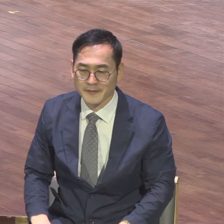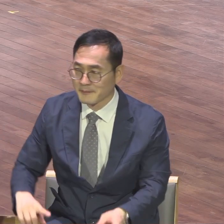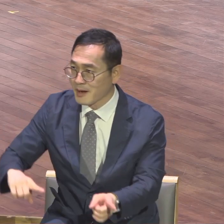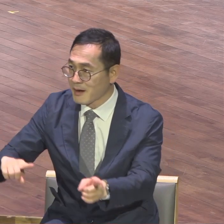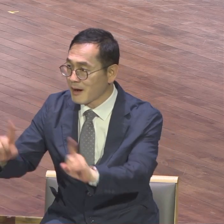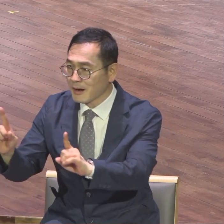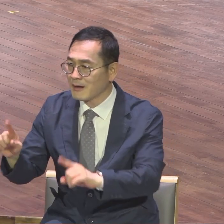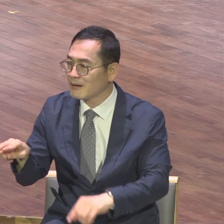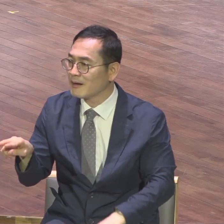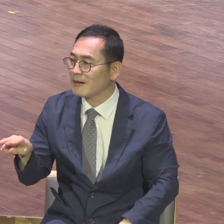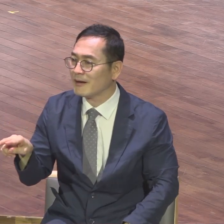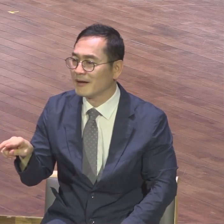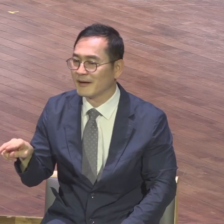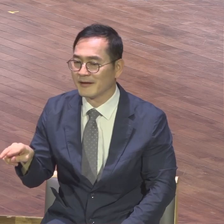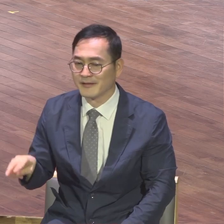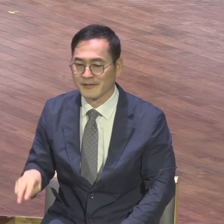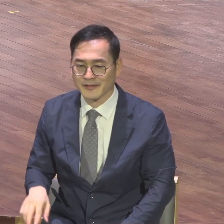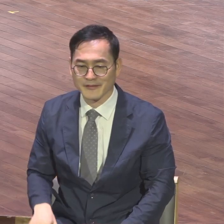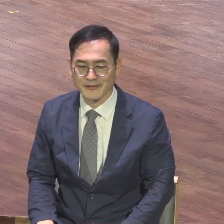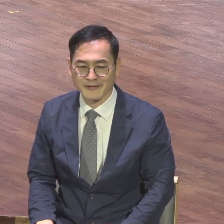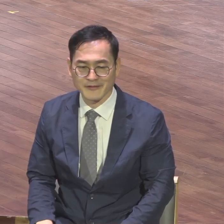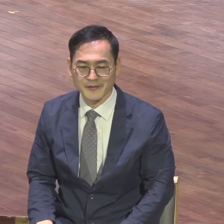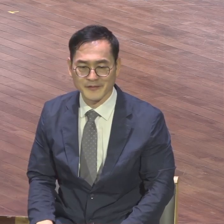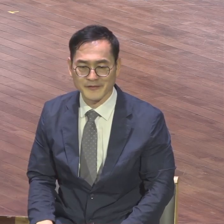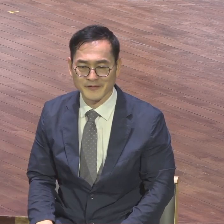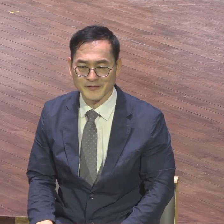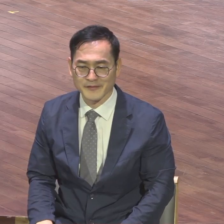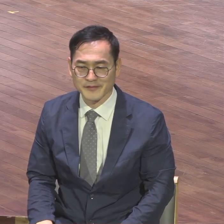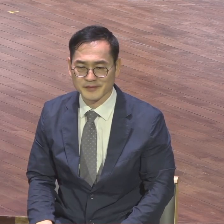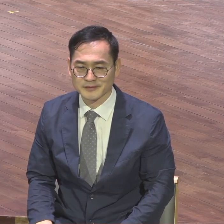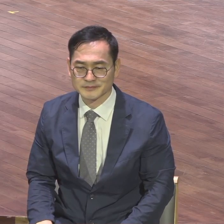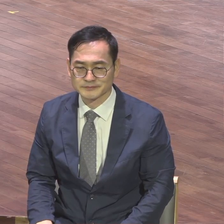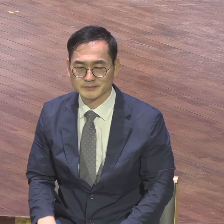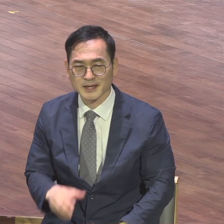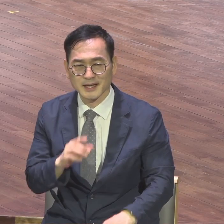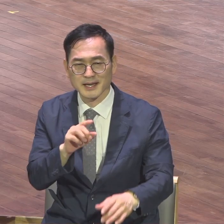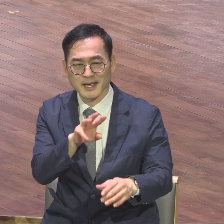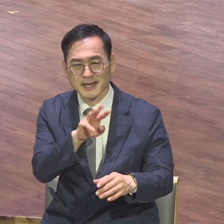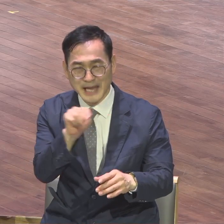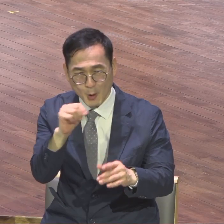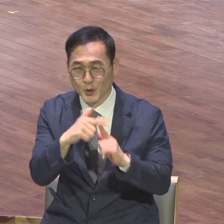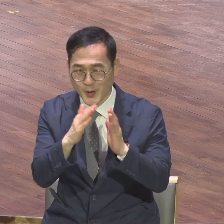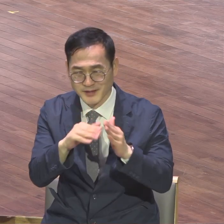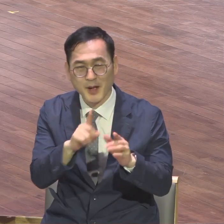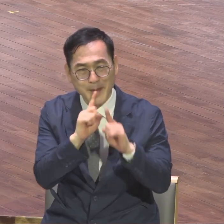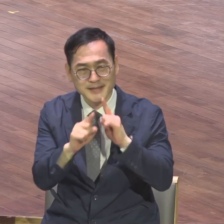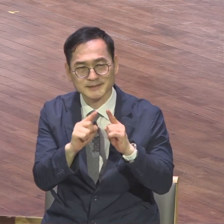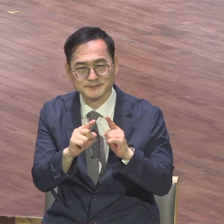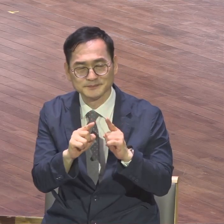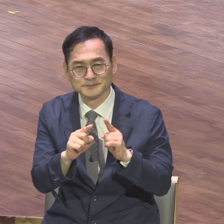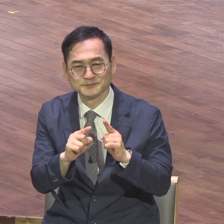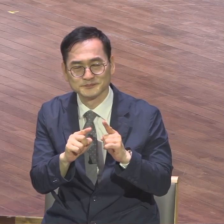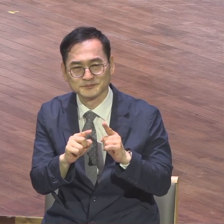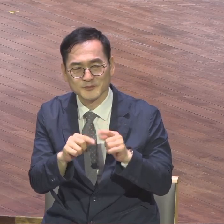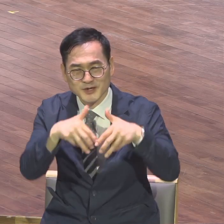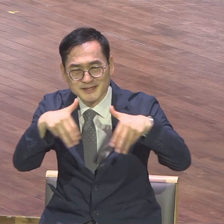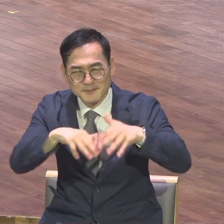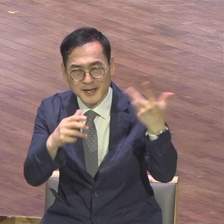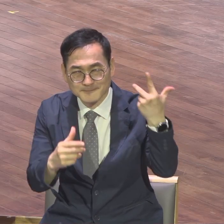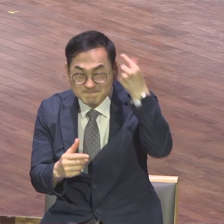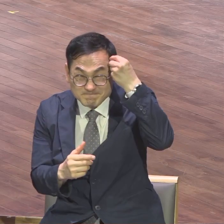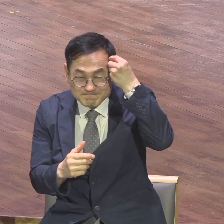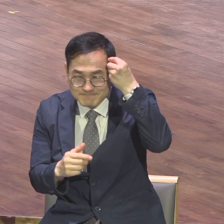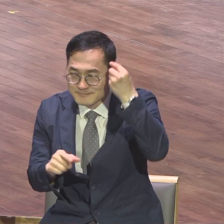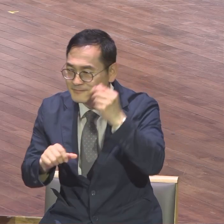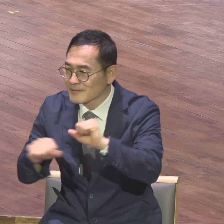하나님께서 여러분 한 사람 한 사람을 통한 놀라운 계획이 있는 줄 믿으시길 바랍니다. 이 브리시가 부부가 얼마나